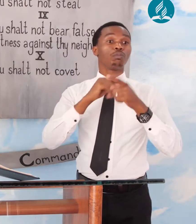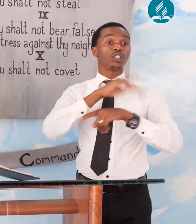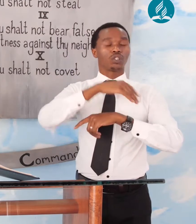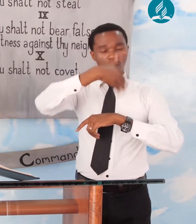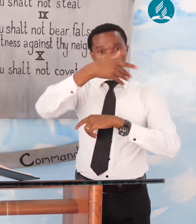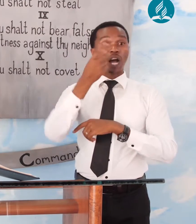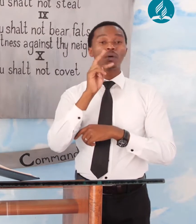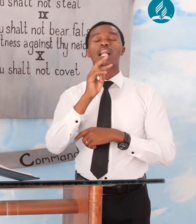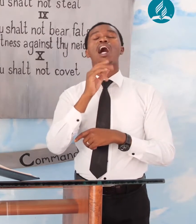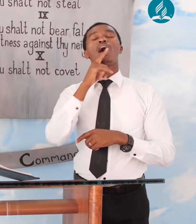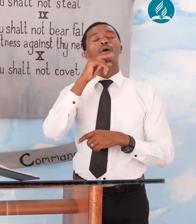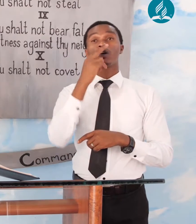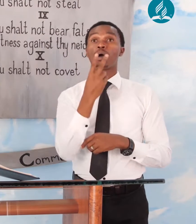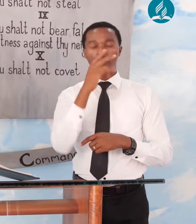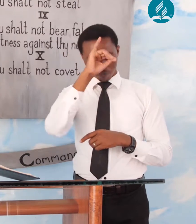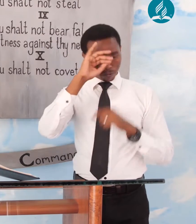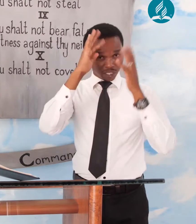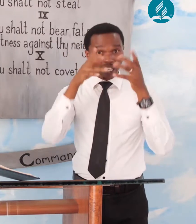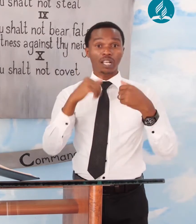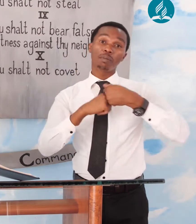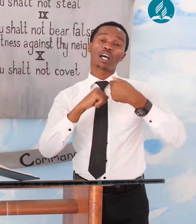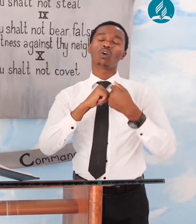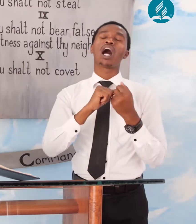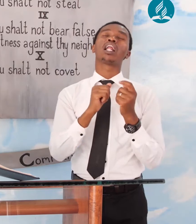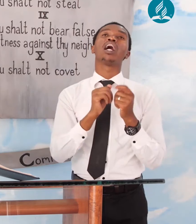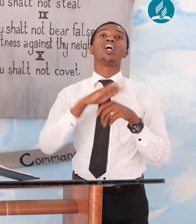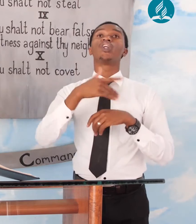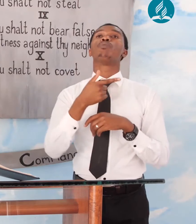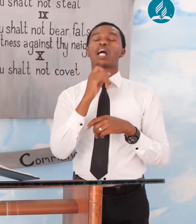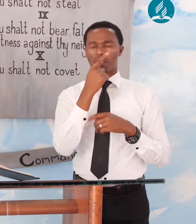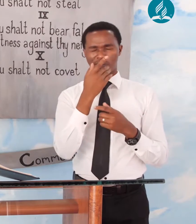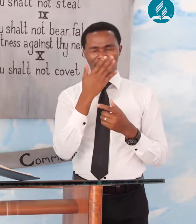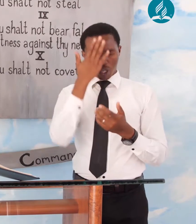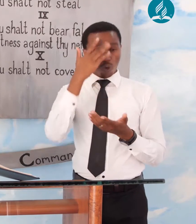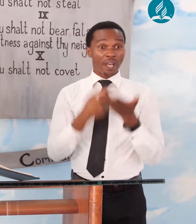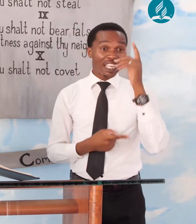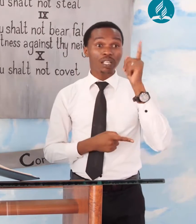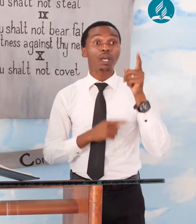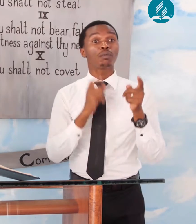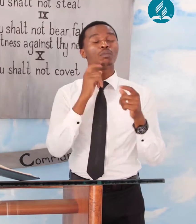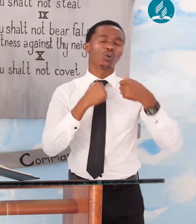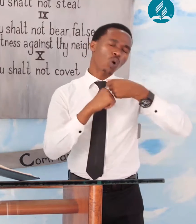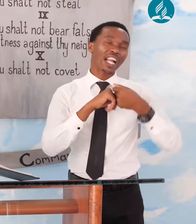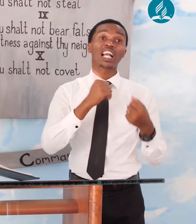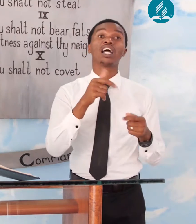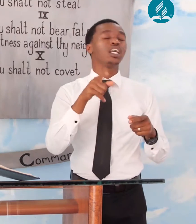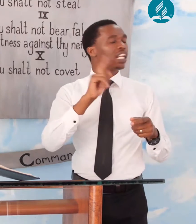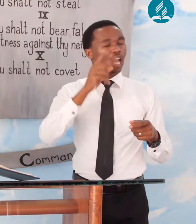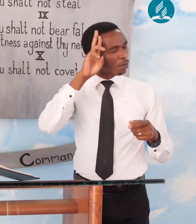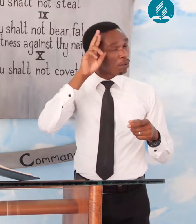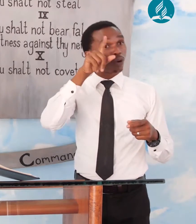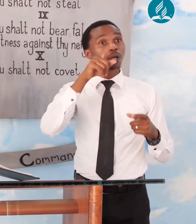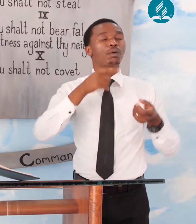murarwana agerageje kugira ngo abakiranure ababwira ko badakwire kurwana ari abavandimwe umwe